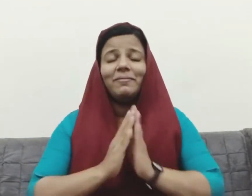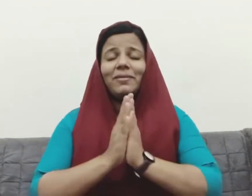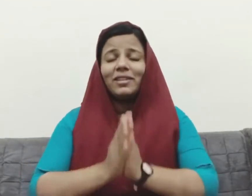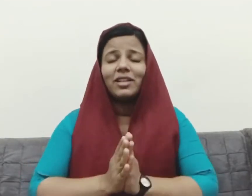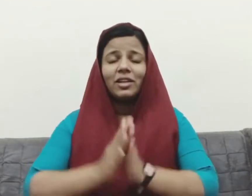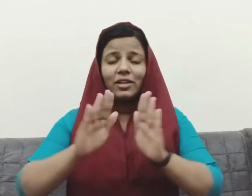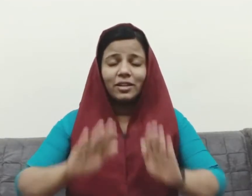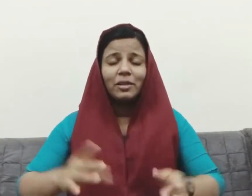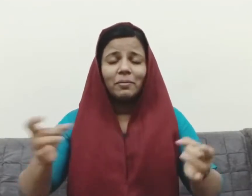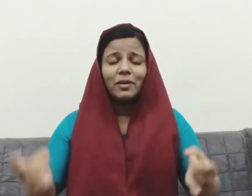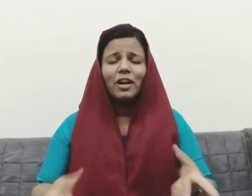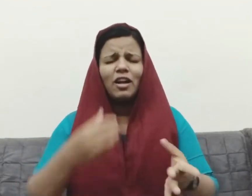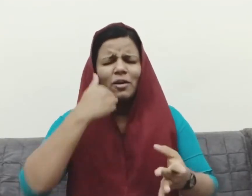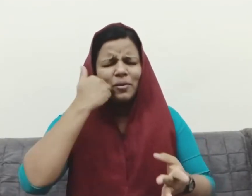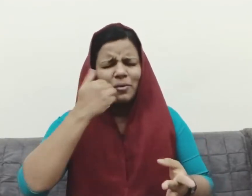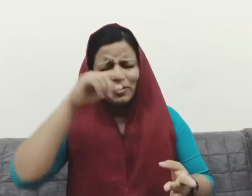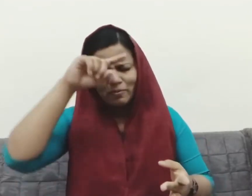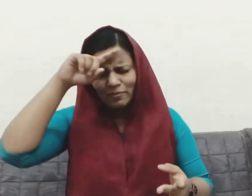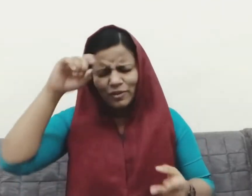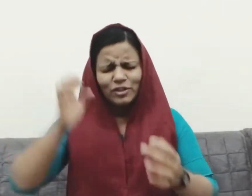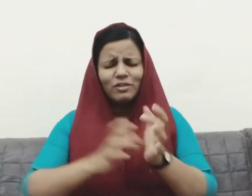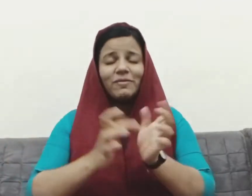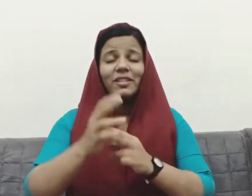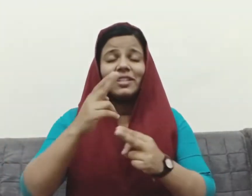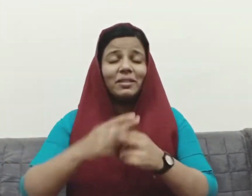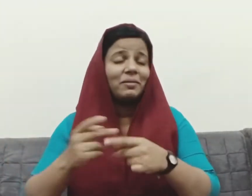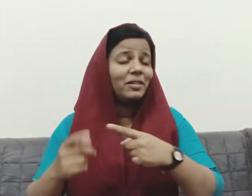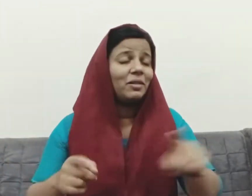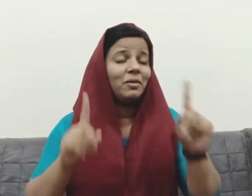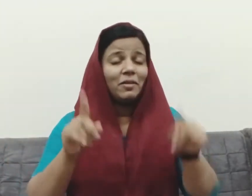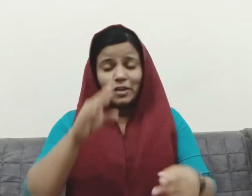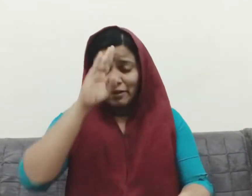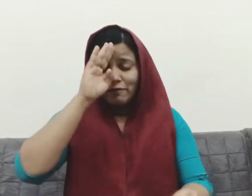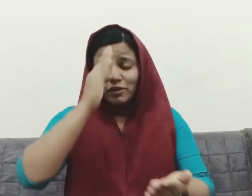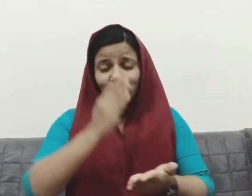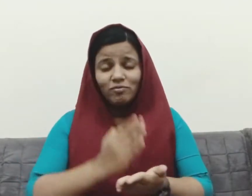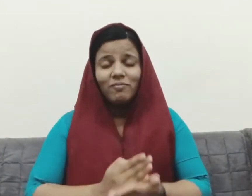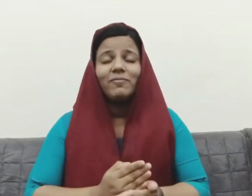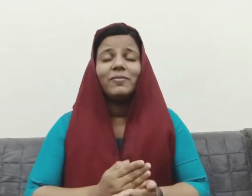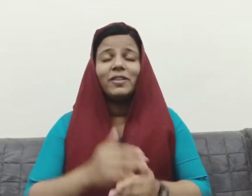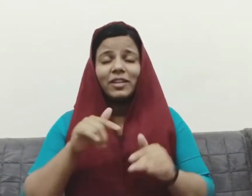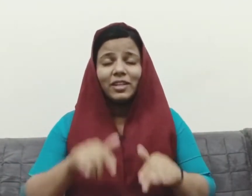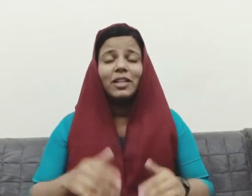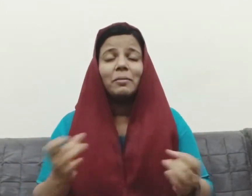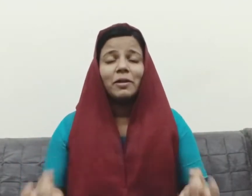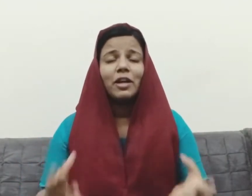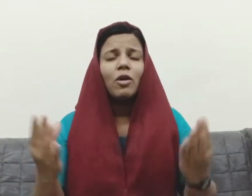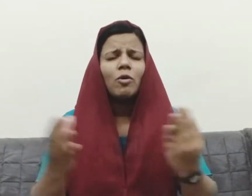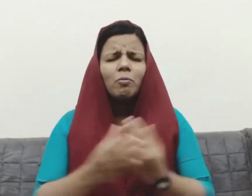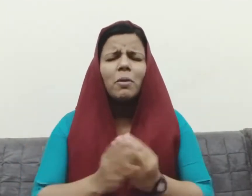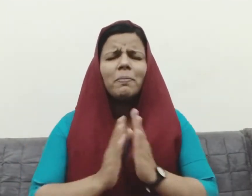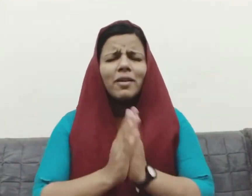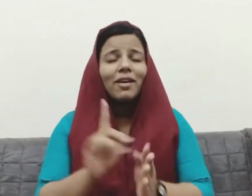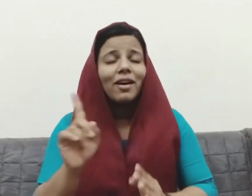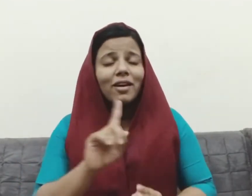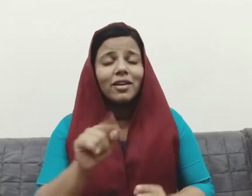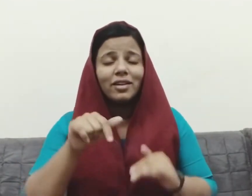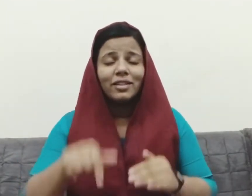വേണ്ടി പ്രാർത്ഥിക്കുക. ഇന്ന് പ്രഭാതത്തിൽ രോഗത്തിൻ്റെ കെട്ടുകളെല്ലാം അഴിഞ്ഞു മാറട്ടെ. കർത്താവെ വിശ്വാസത്തോടെ ഈ പ്രഭാതത്തിൽ എന്നോട് ചേർന്ന് പ്രാർത്ഥിച്ചുകൊണ്ടിരിക്കുന്ന ഓരോ